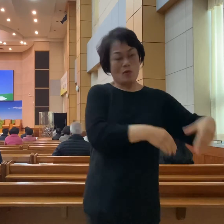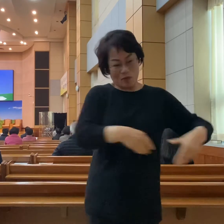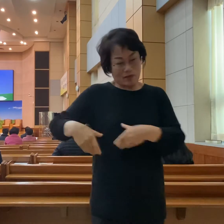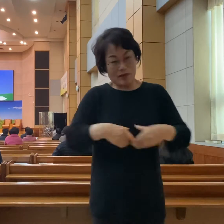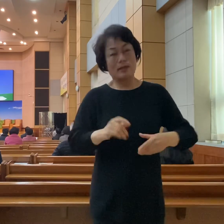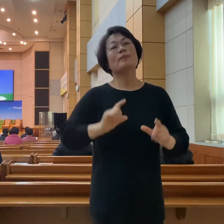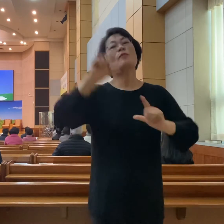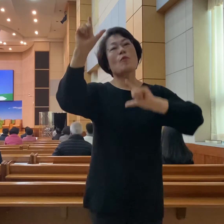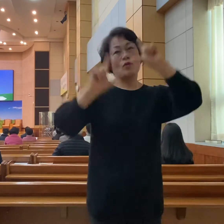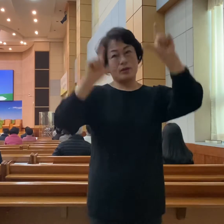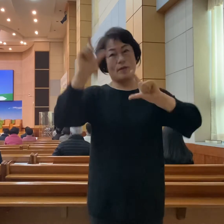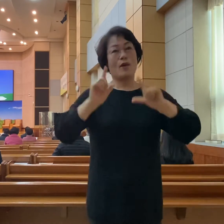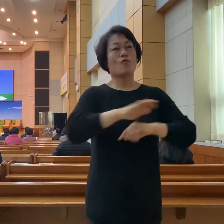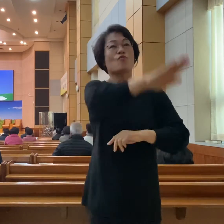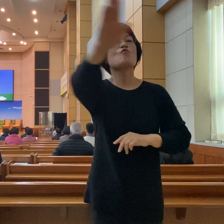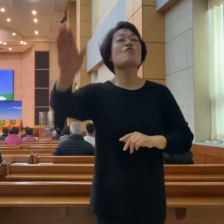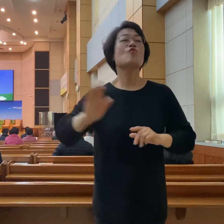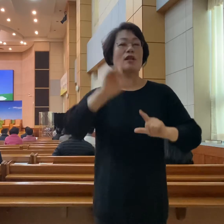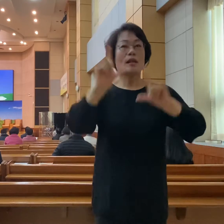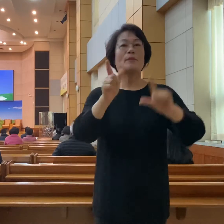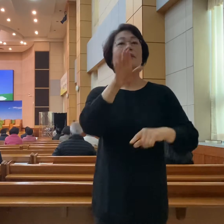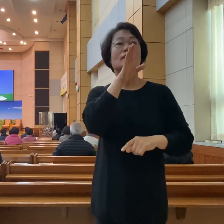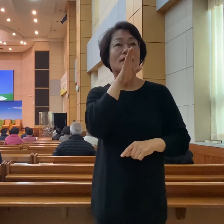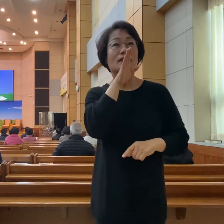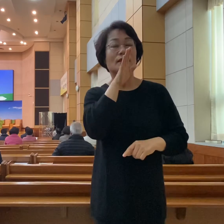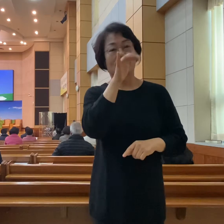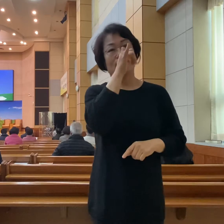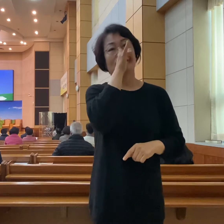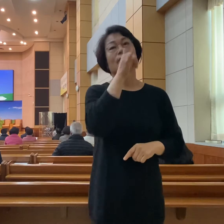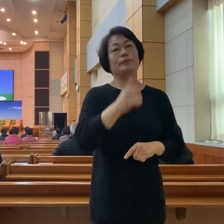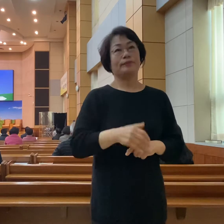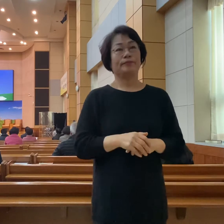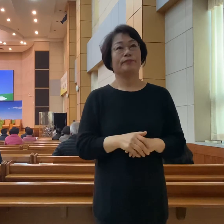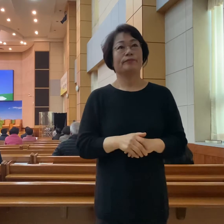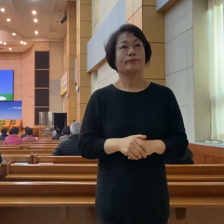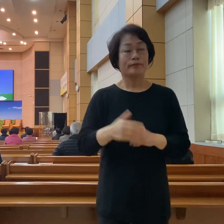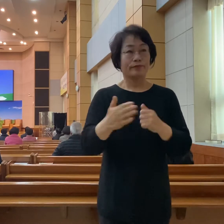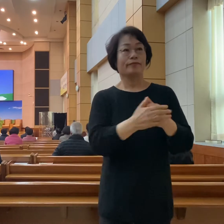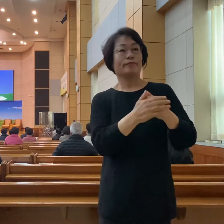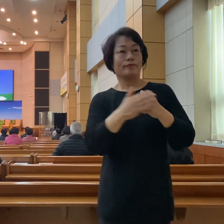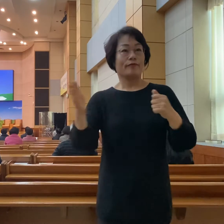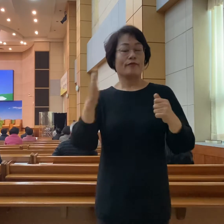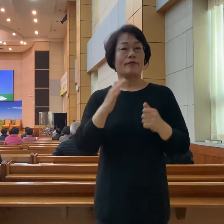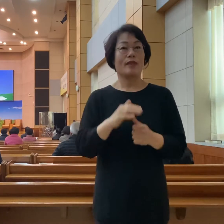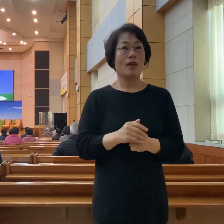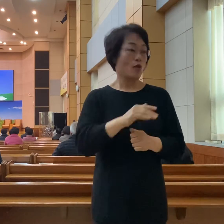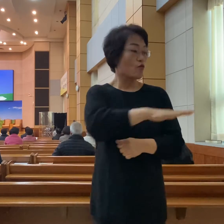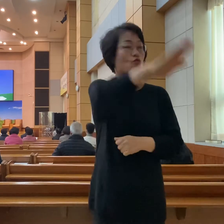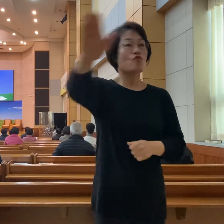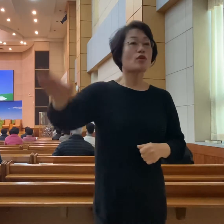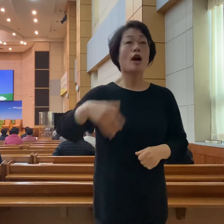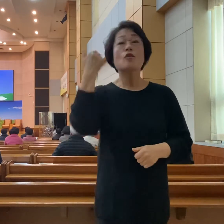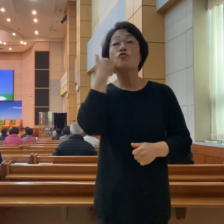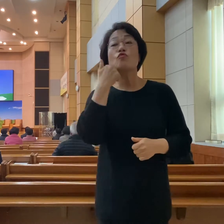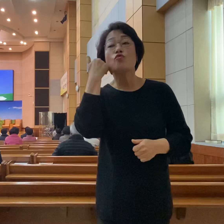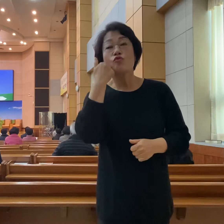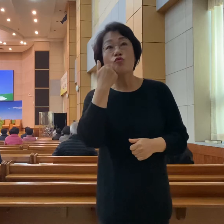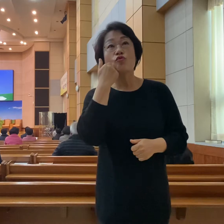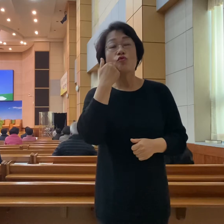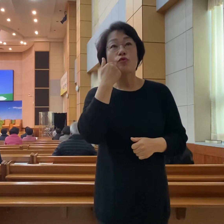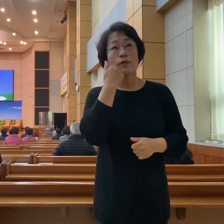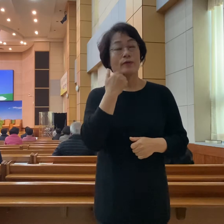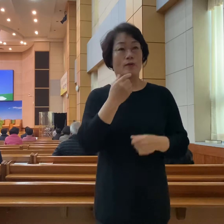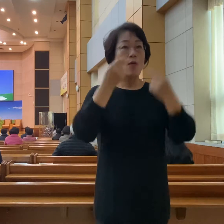모습이 우리의 삶에 실질적으로 있는 거예요. 그래서 우리가 누구인가에